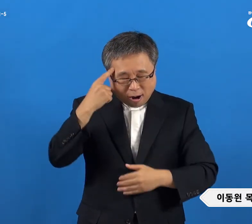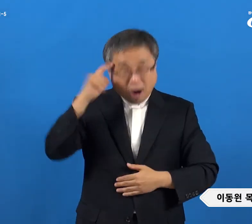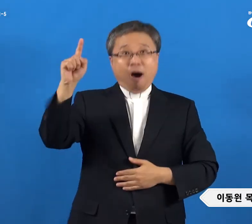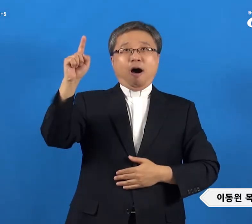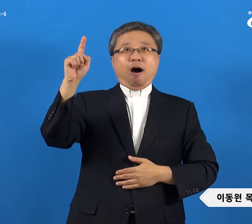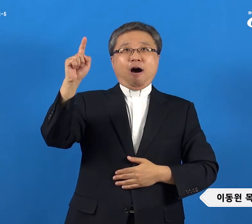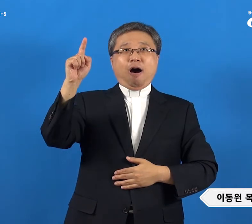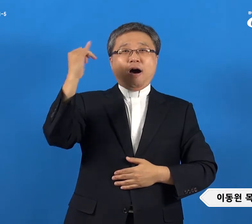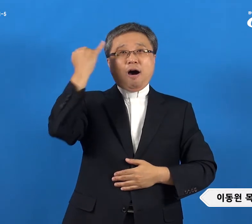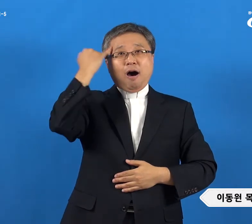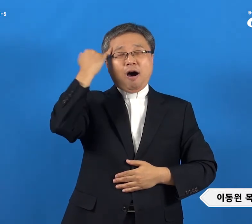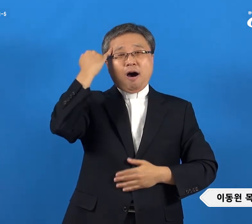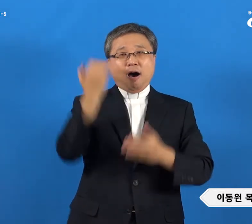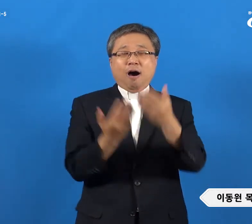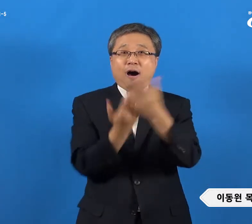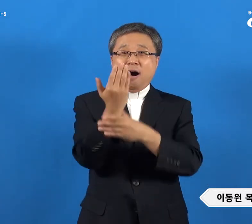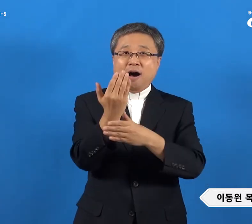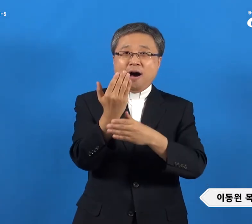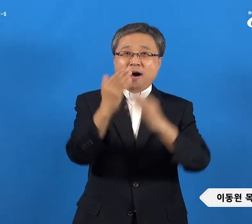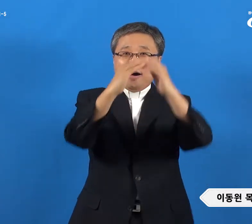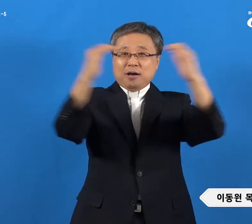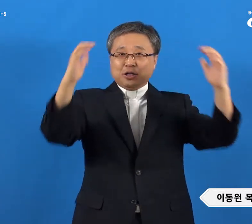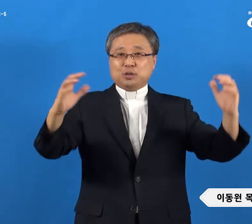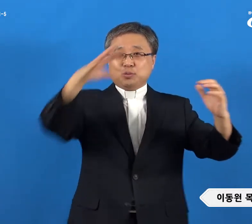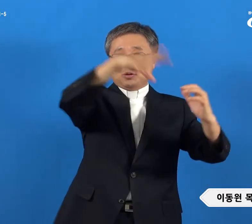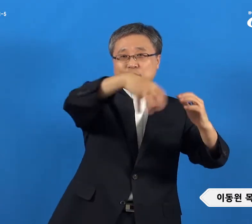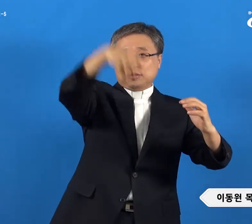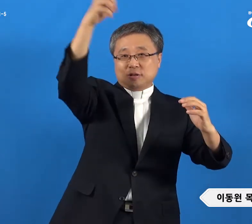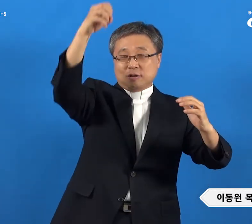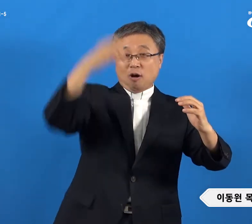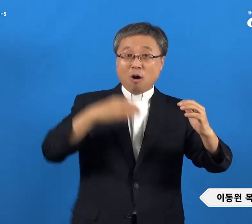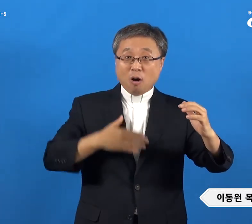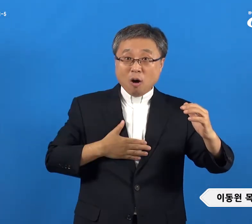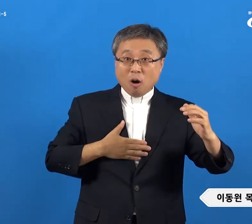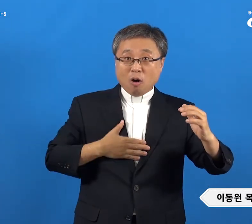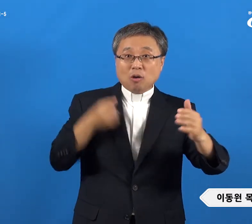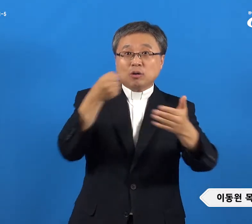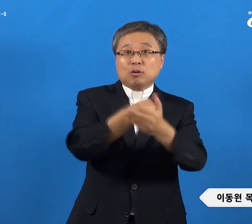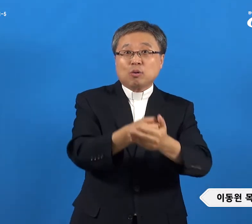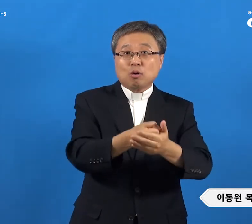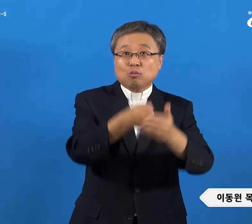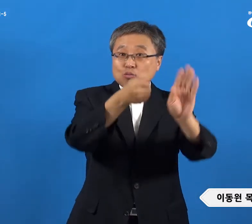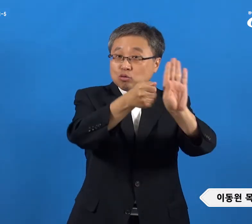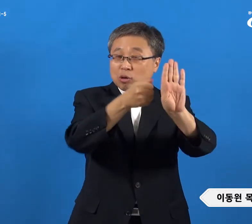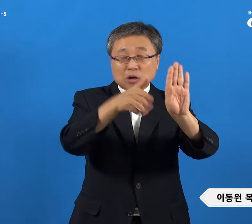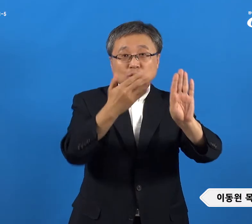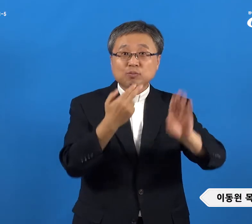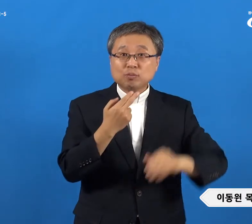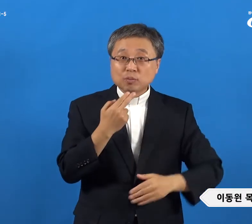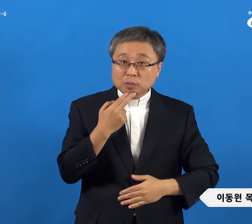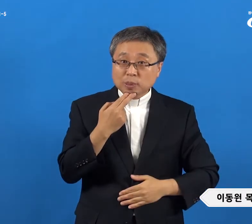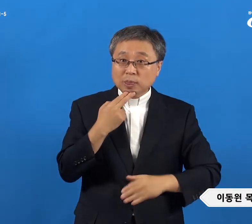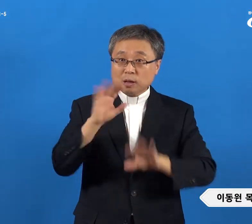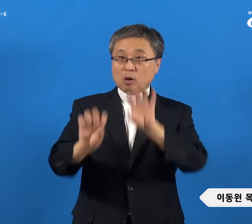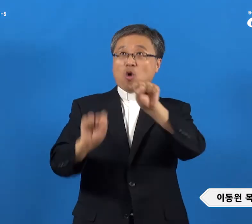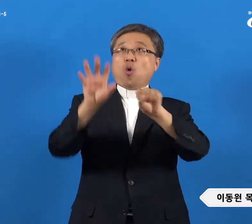났습니다. 지붕을 뜯기로 결심했습니다. 문으로는 들어갈 수 없지만 층계를 통해 이제 지붕으로